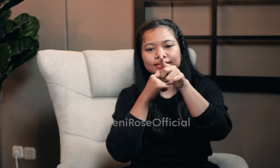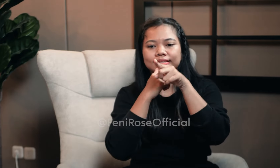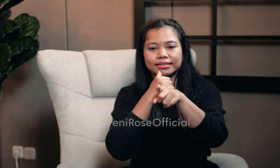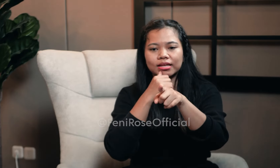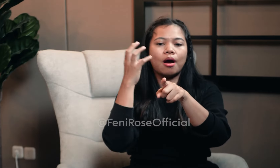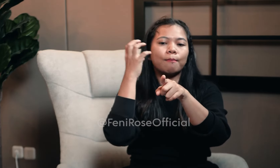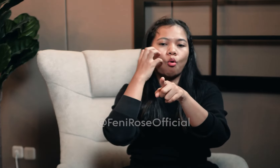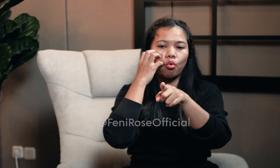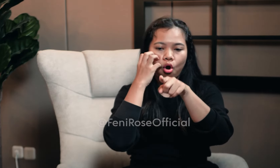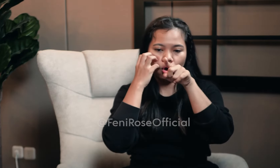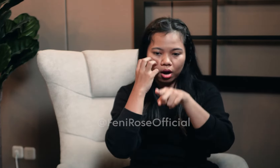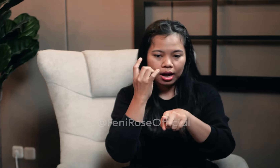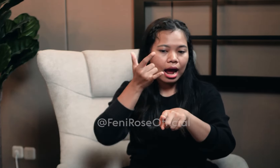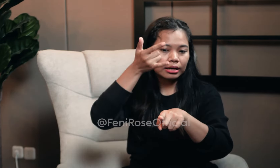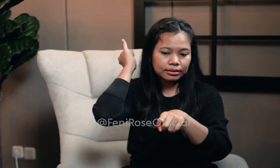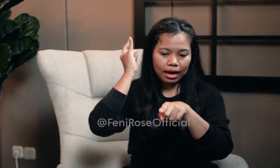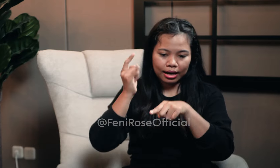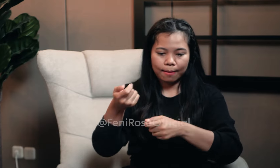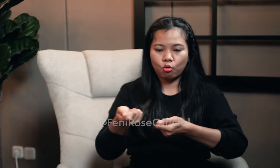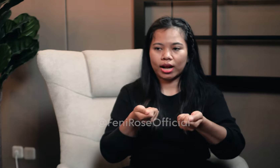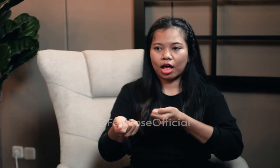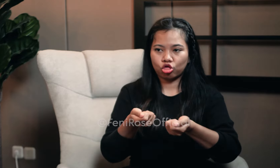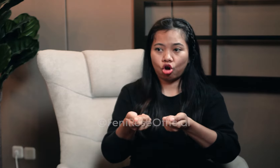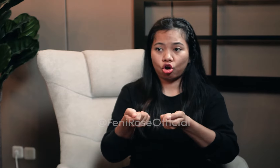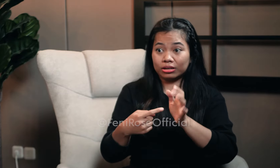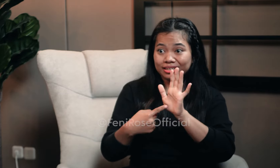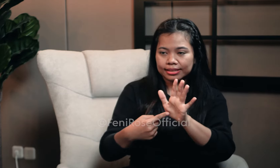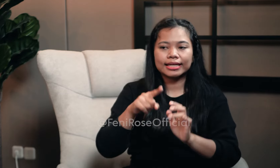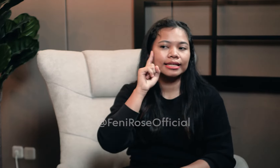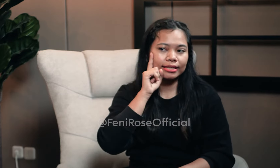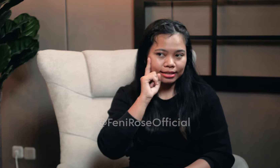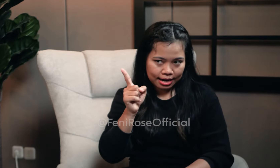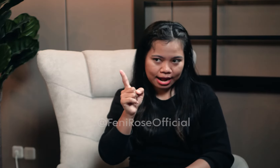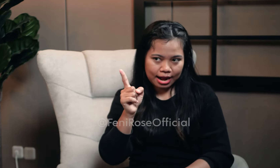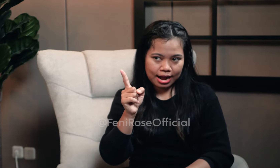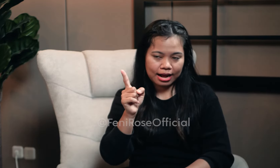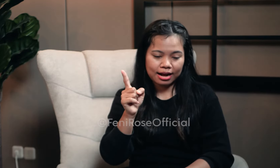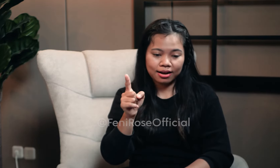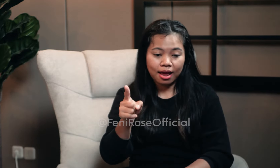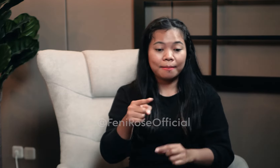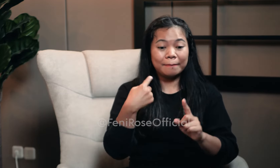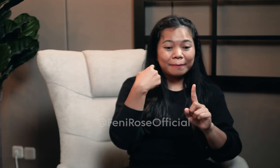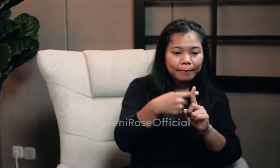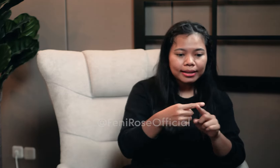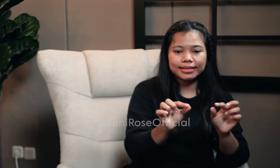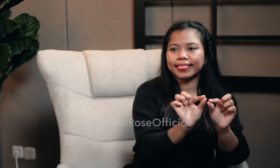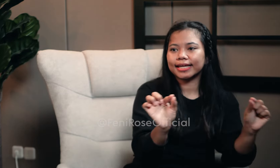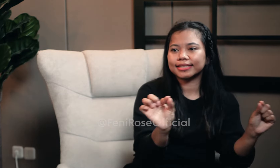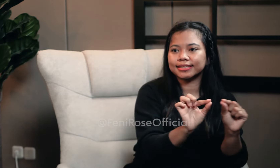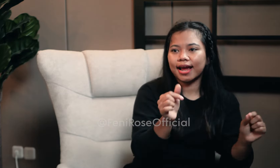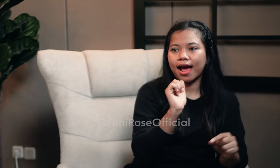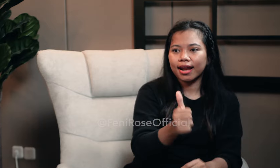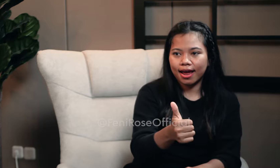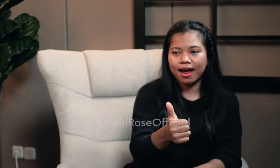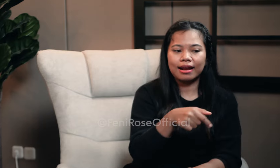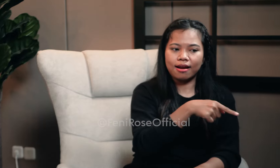ee yang bertanggung jawab jadi juru bahasa isyarat untuk paslon 1 2 3 tuh masing-masing ada plus moderator itu seperti apa